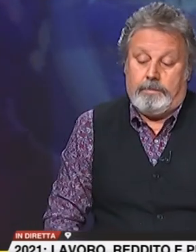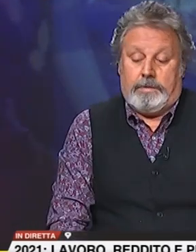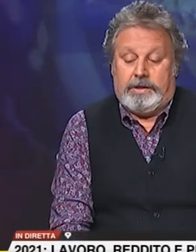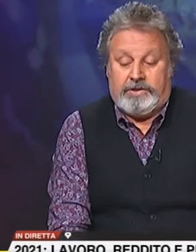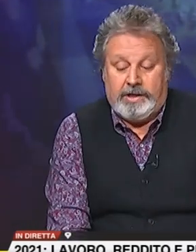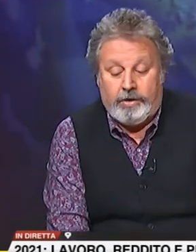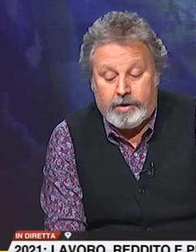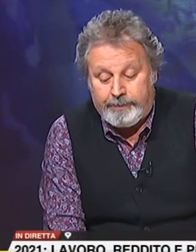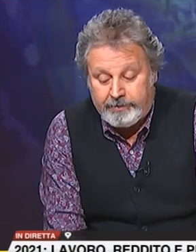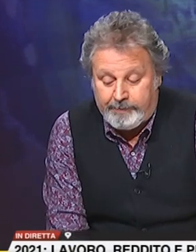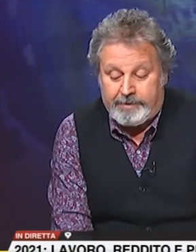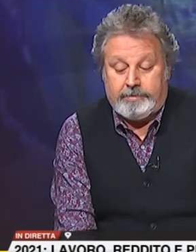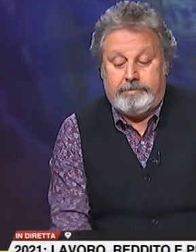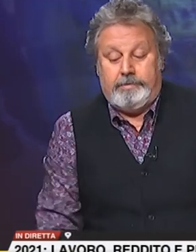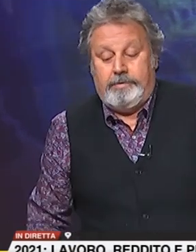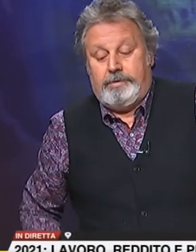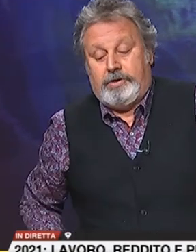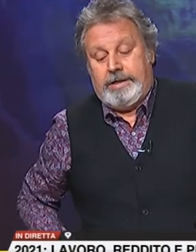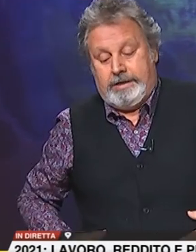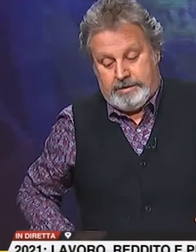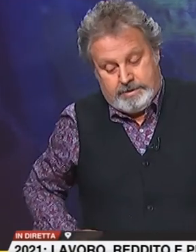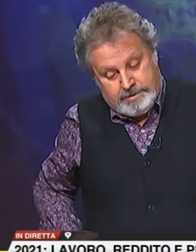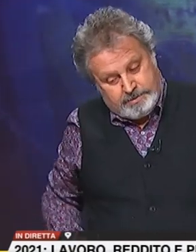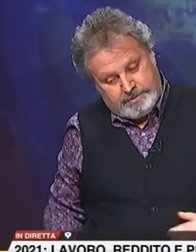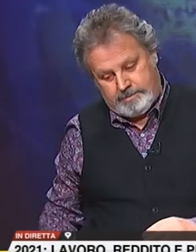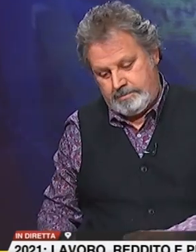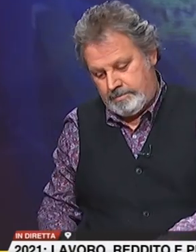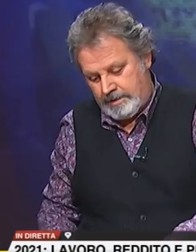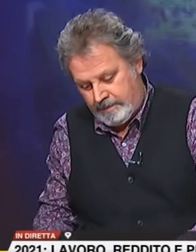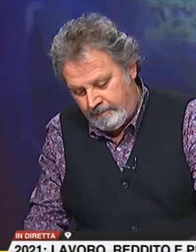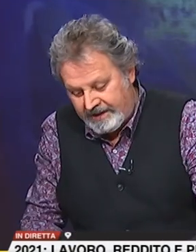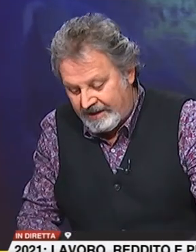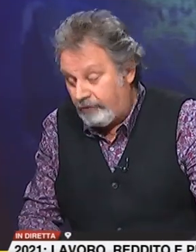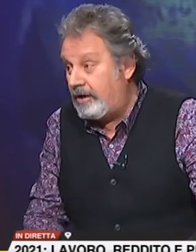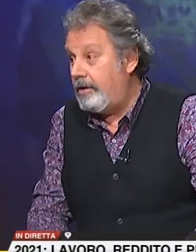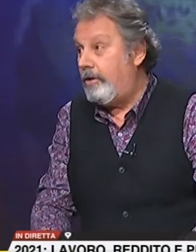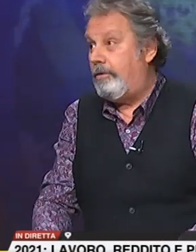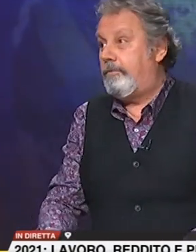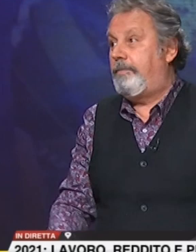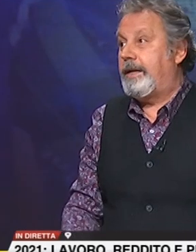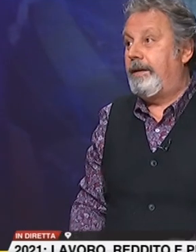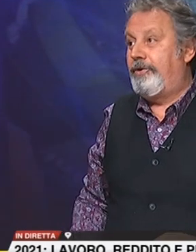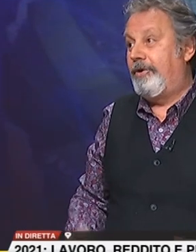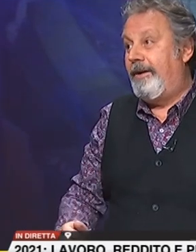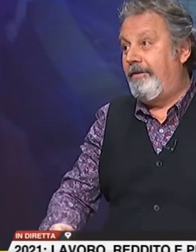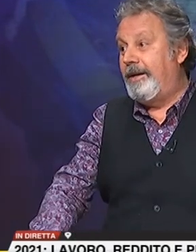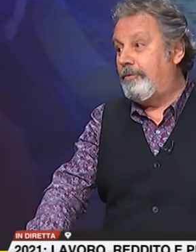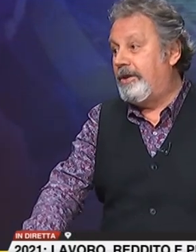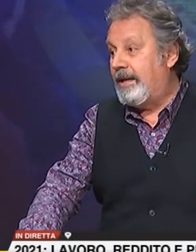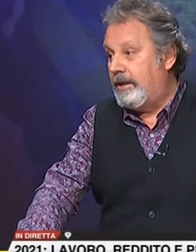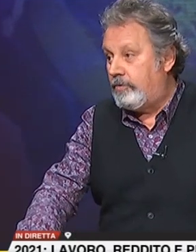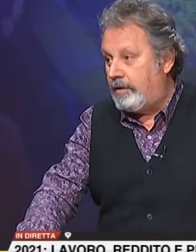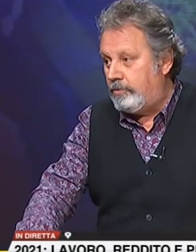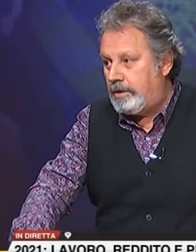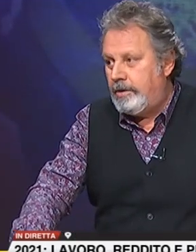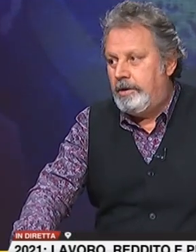Pronto? Paoli, sì, sì, sì. Sì, no, no, Paoli, ho capito, adesso capito. E le risponde cioè, Paolino Barbiero. Messa così, no, perché bisognava avere 15